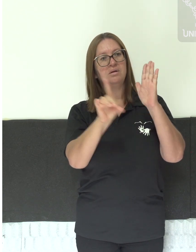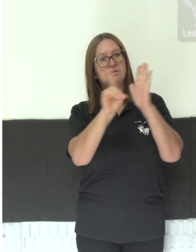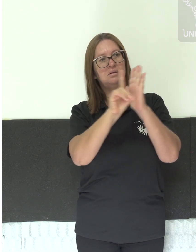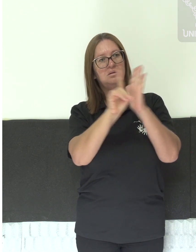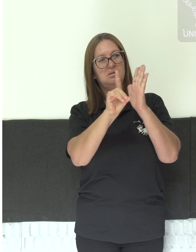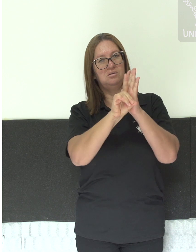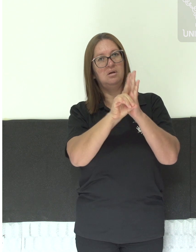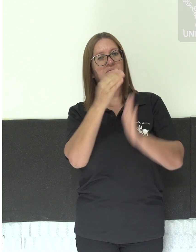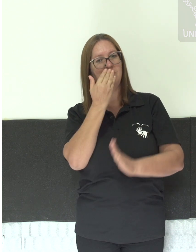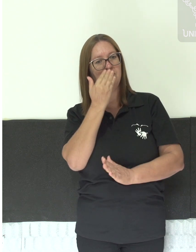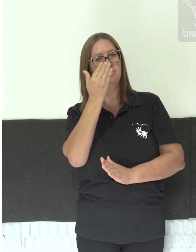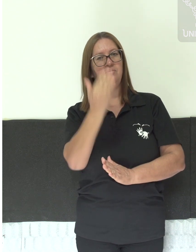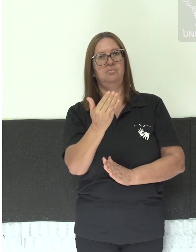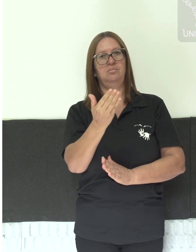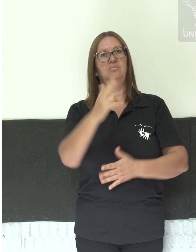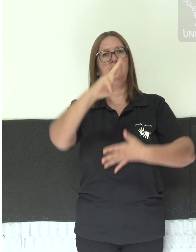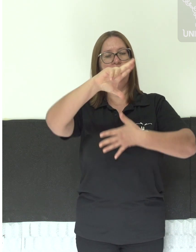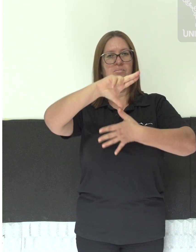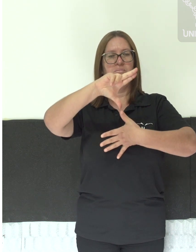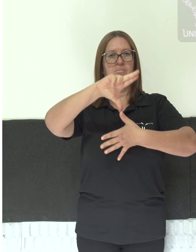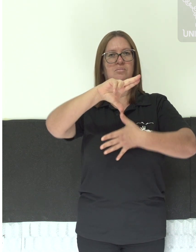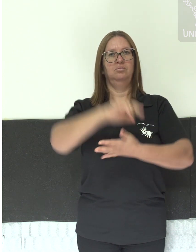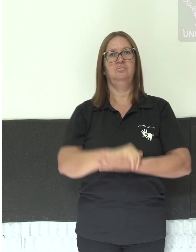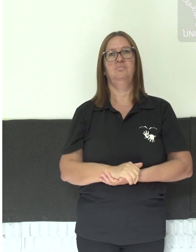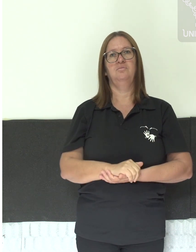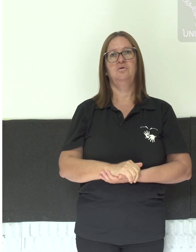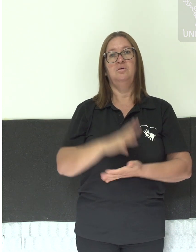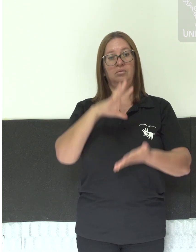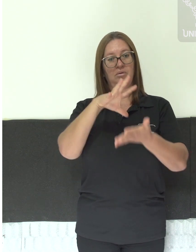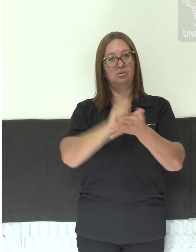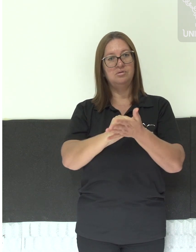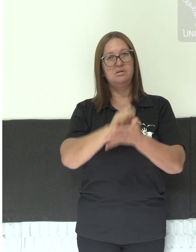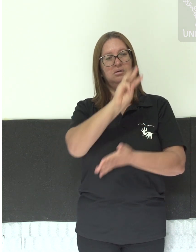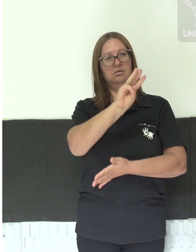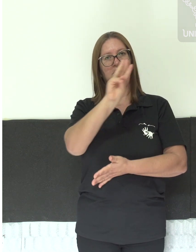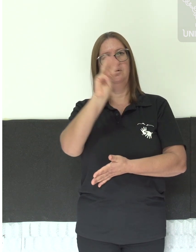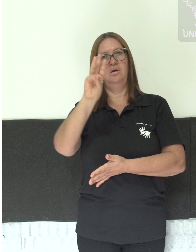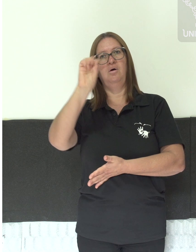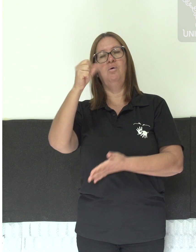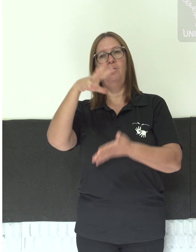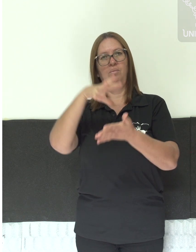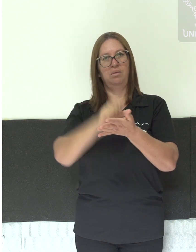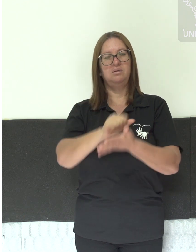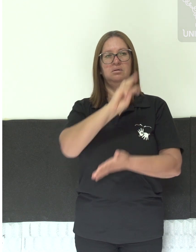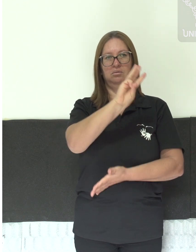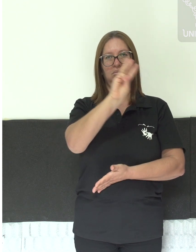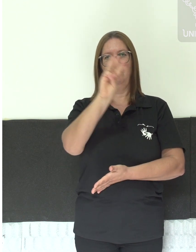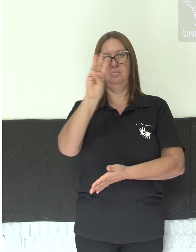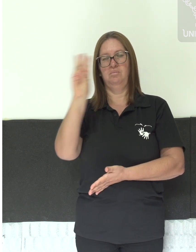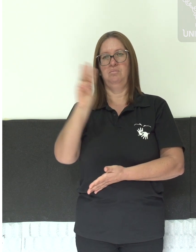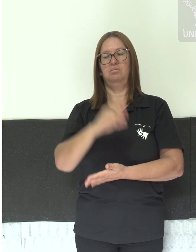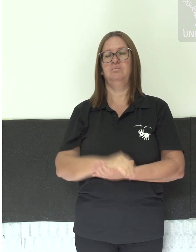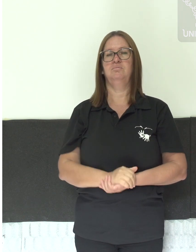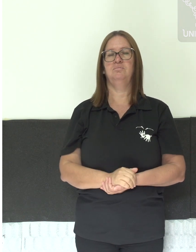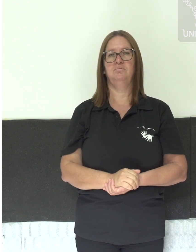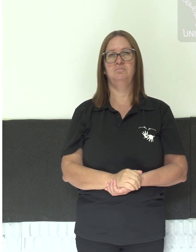ser requeridas pela UNILA, por meio de cadastro online ou matrícula online.